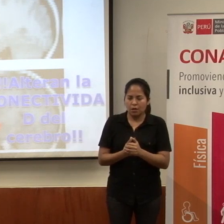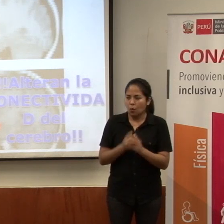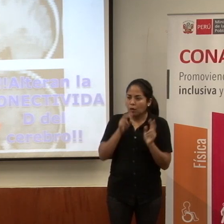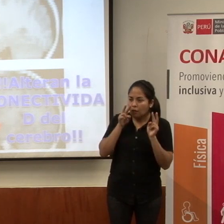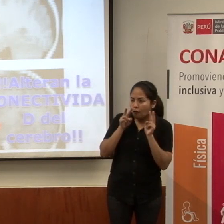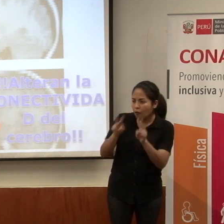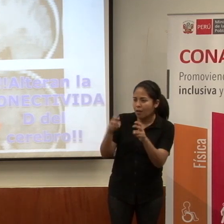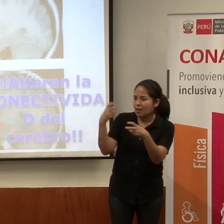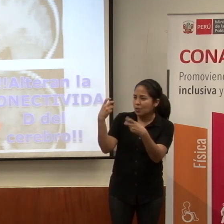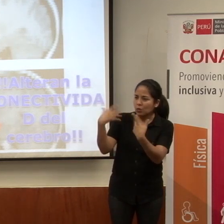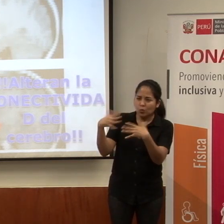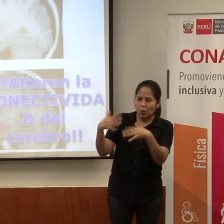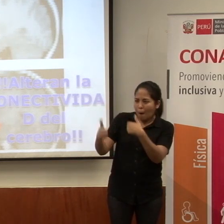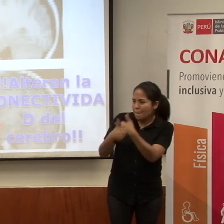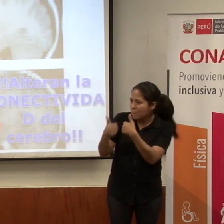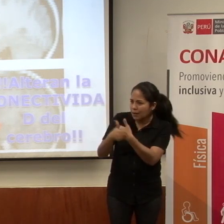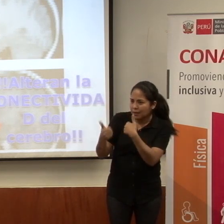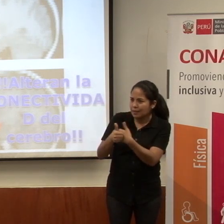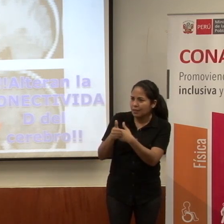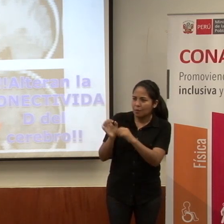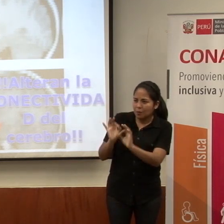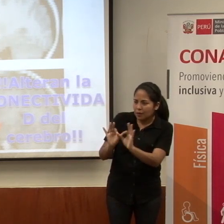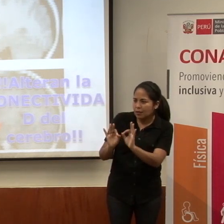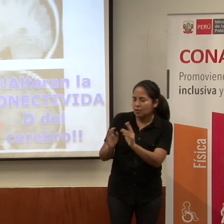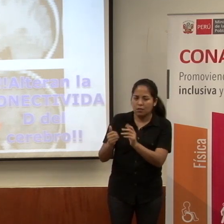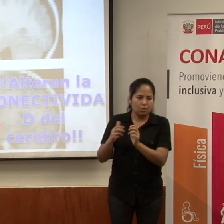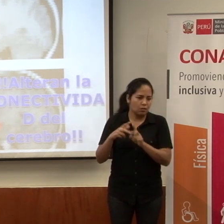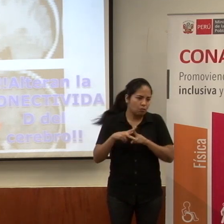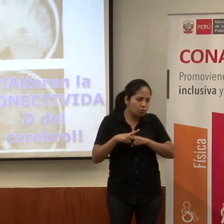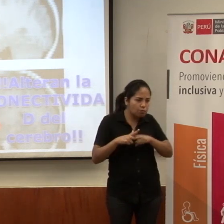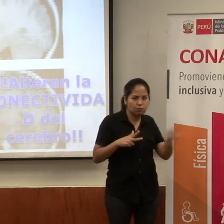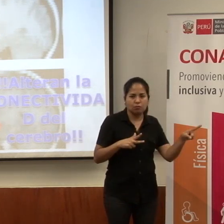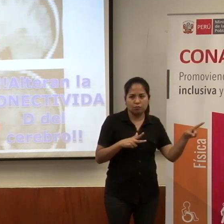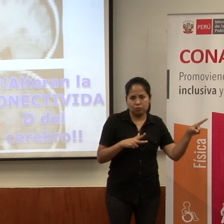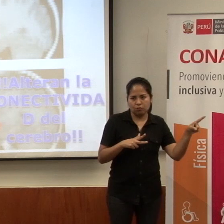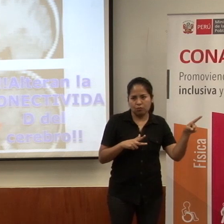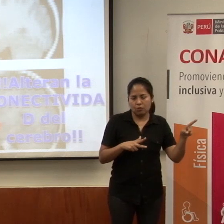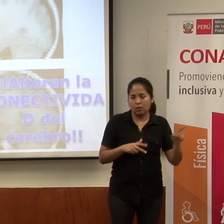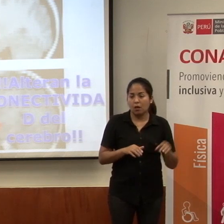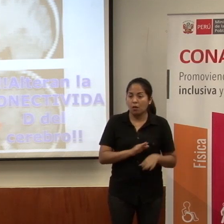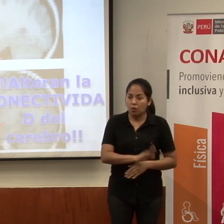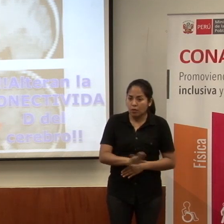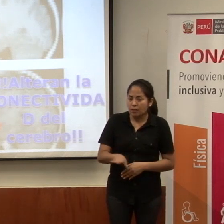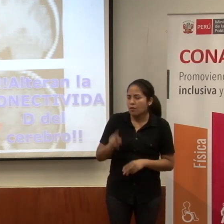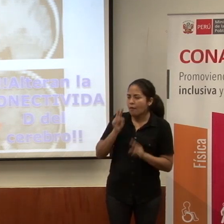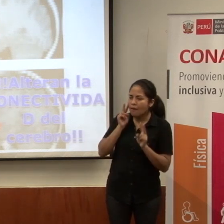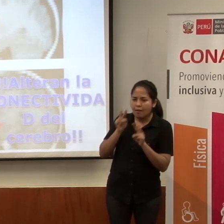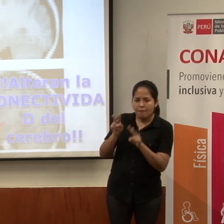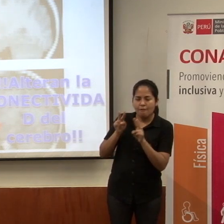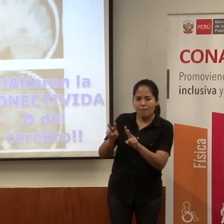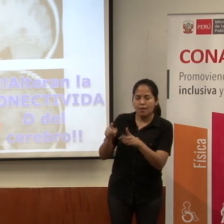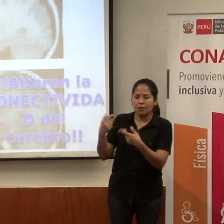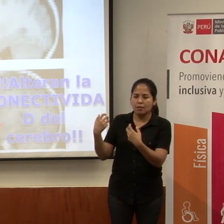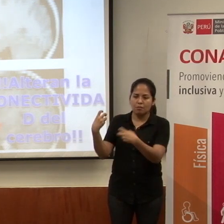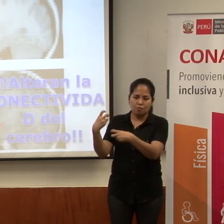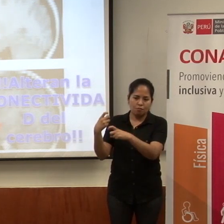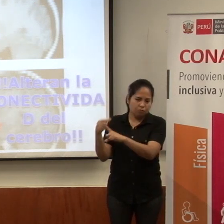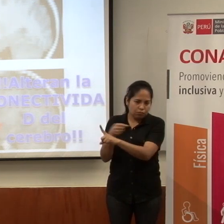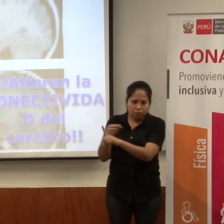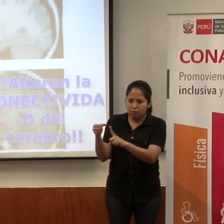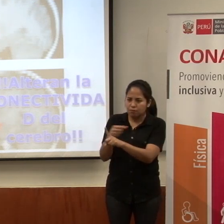peligro huye o actúa agresivamente. Esa cosa, en los niños que sufren violencia al comienzo de la vida, se les